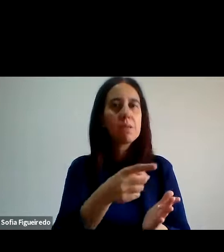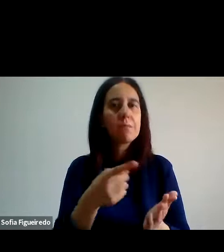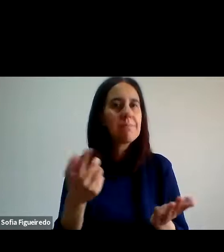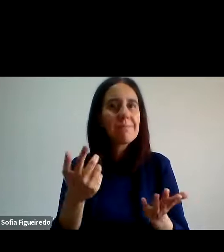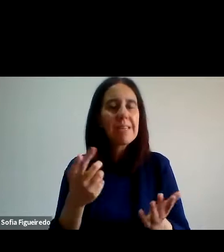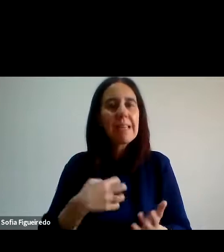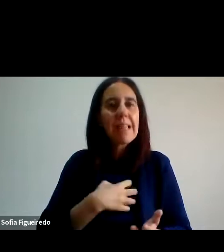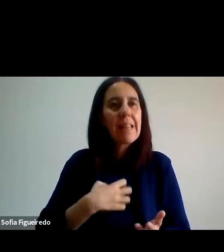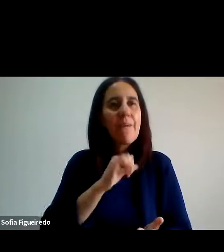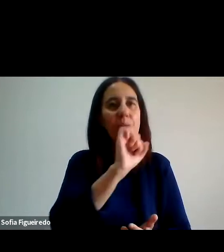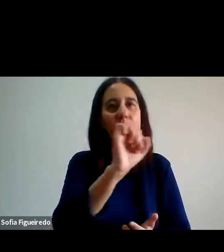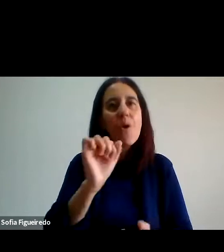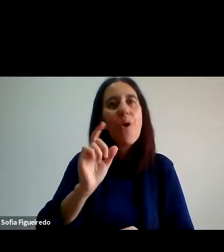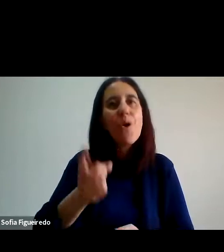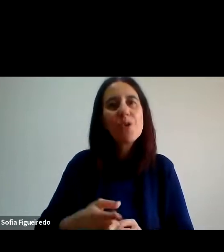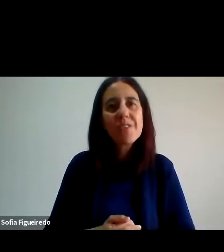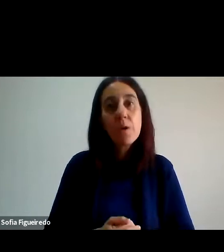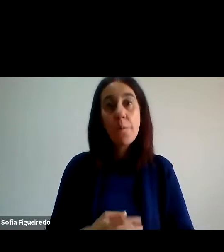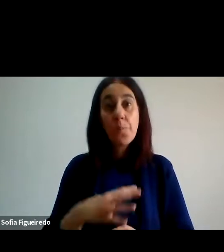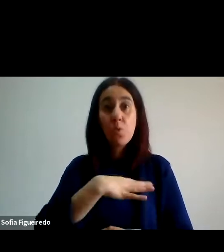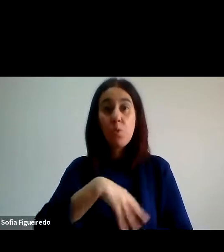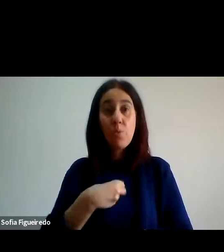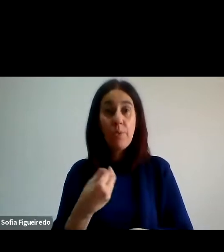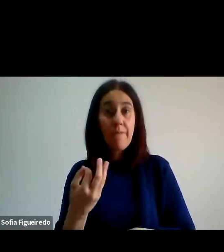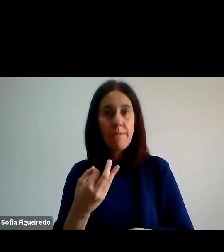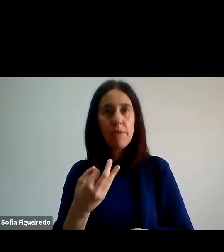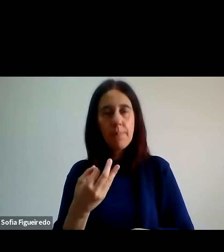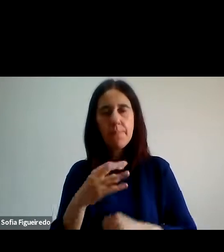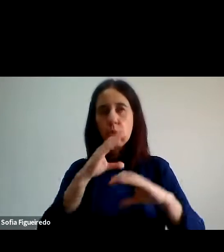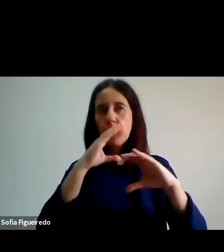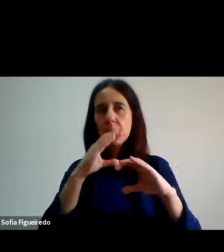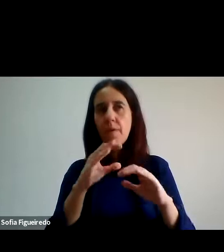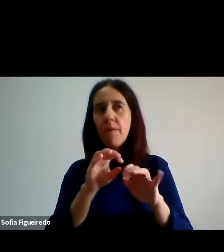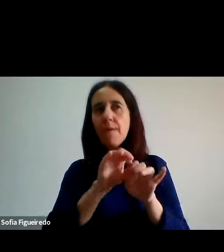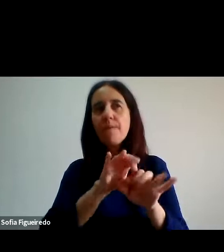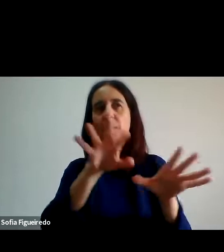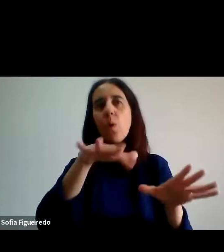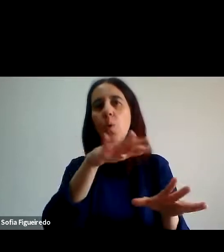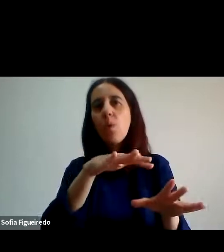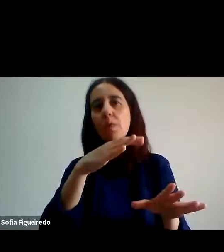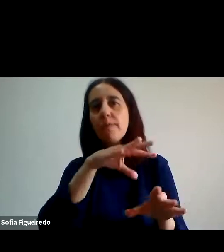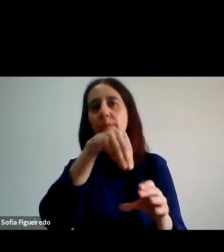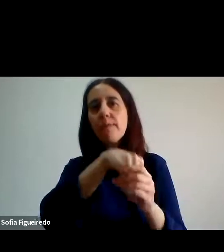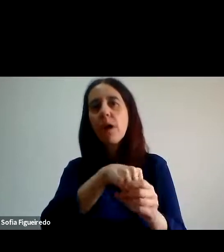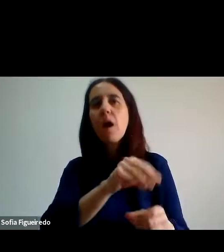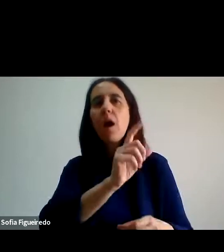é o mundo em que efetivamente aquela comunicação se vai inserir e vai estar enquadrada. E finalmente o último ponto,